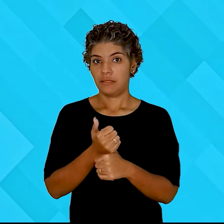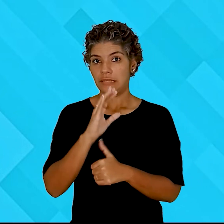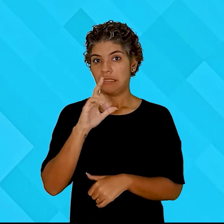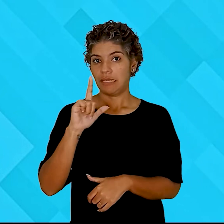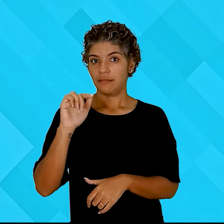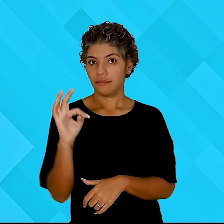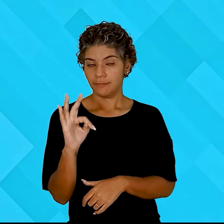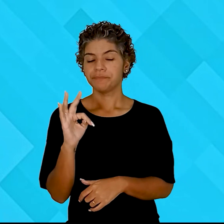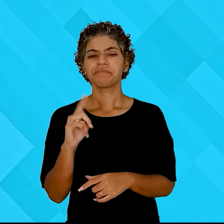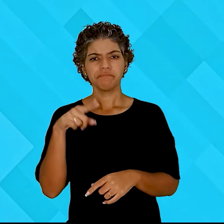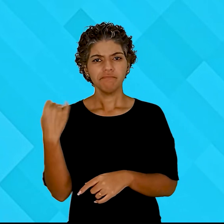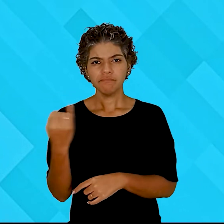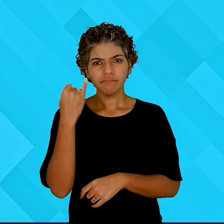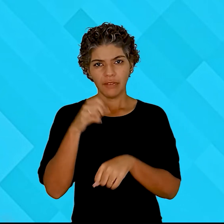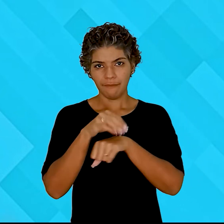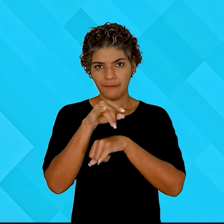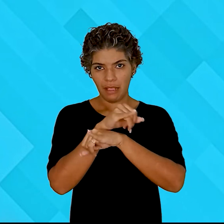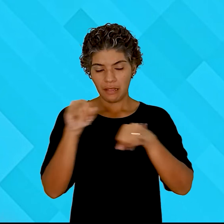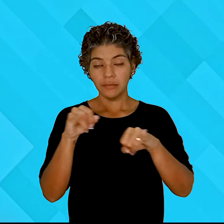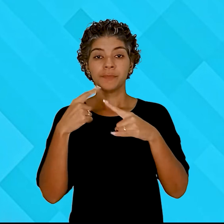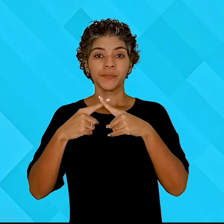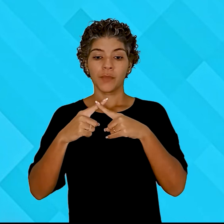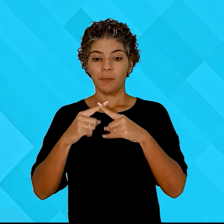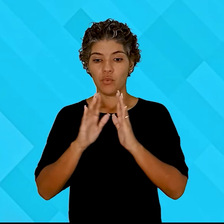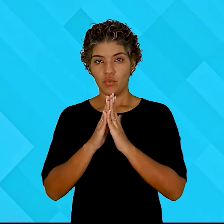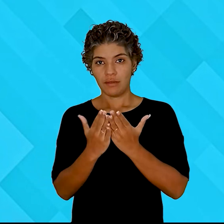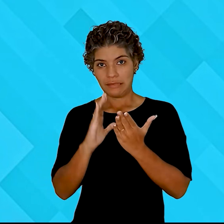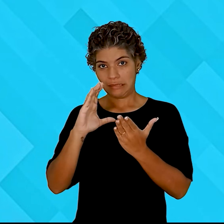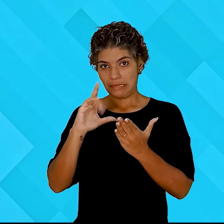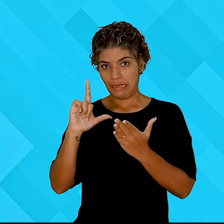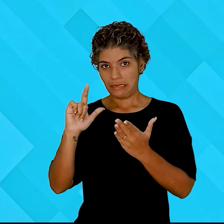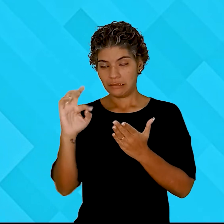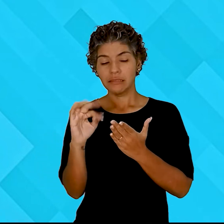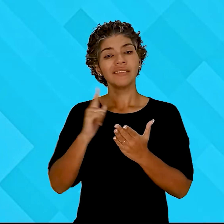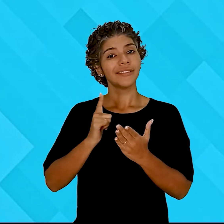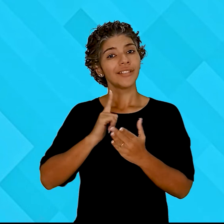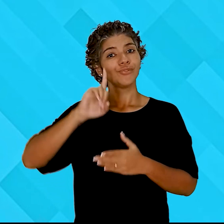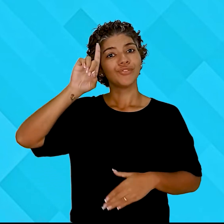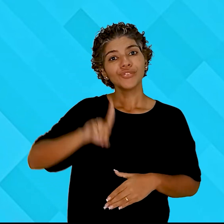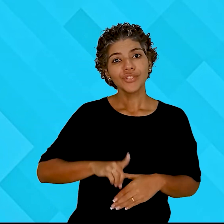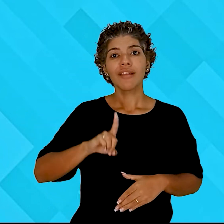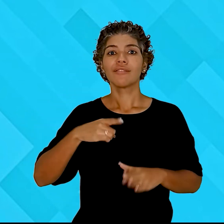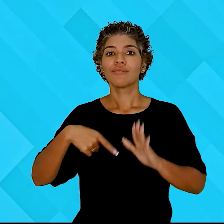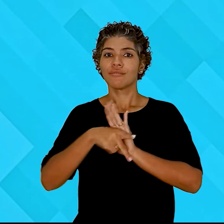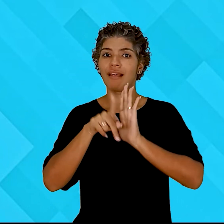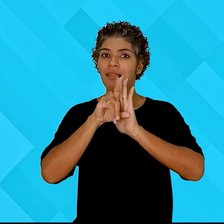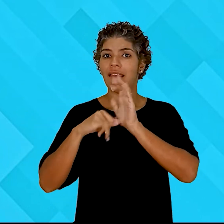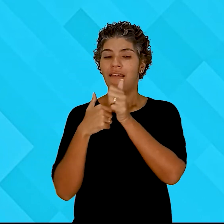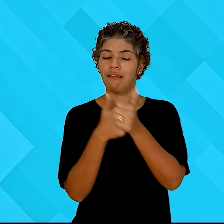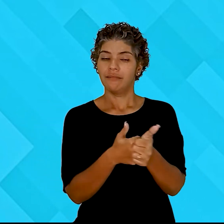CLT. É importante a gente dizer isso porque a CLT tem uma série de direitos que estão previstos e que, quando a gente